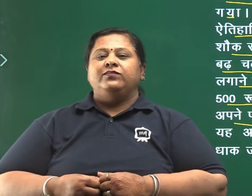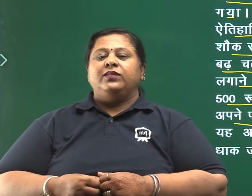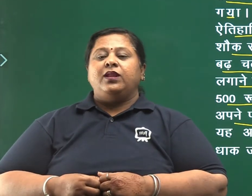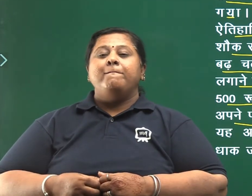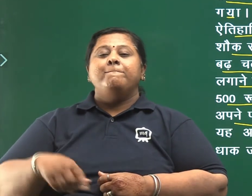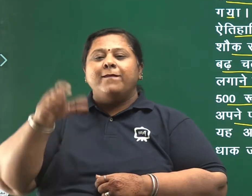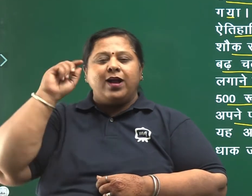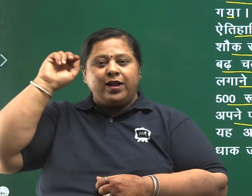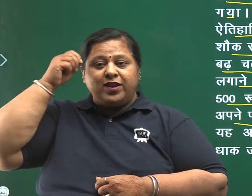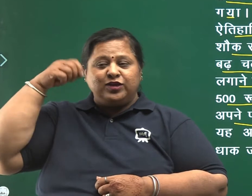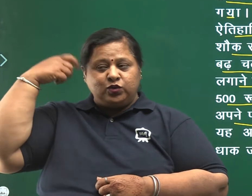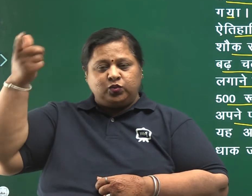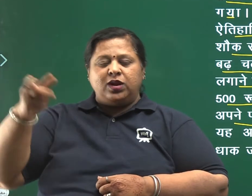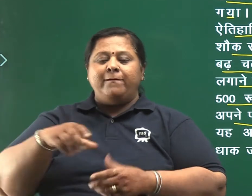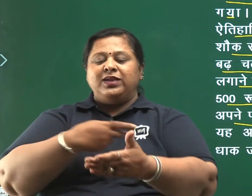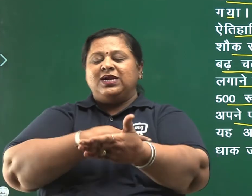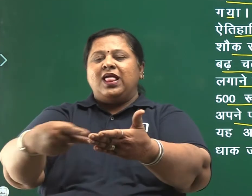मेजर डगलस